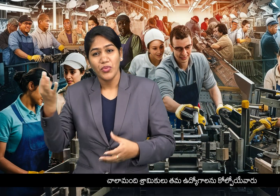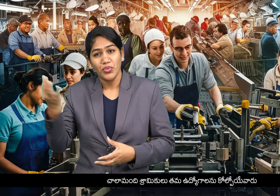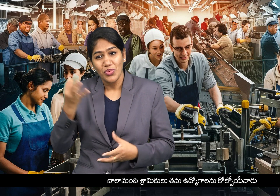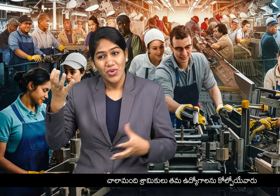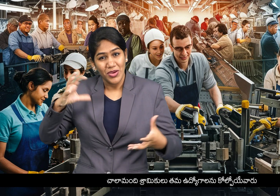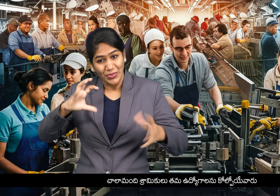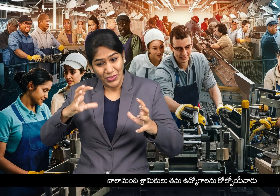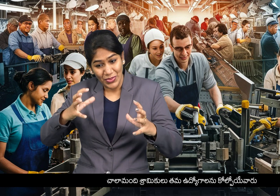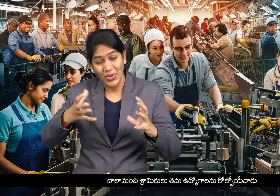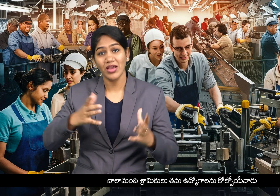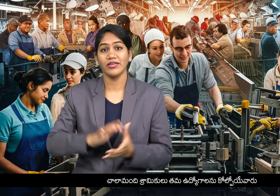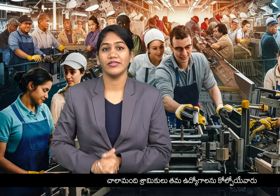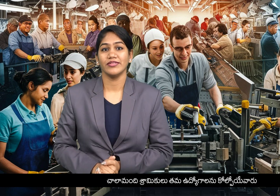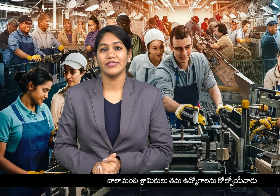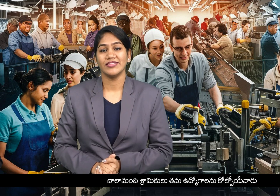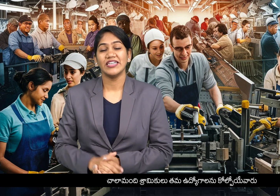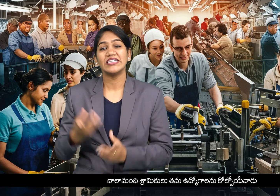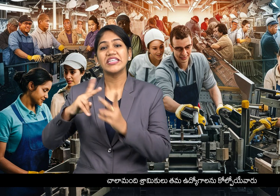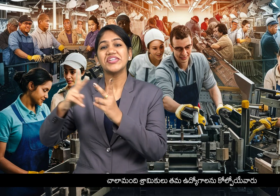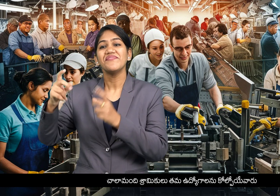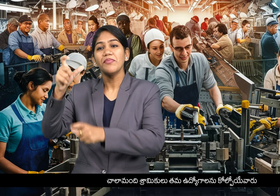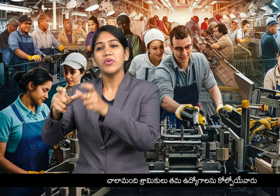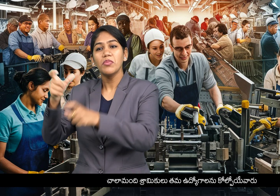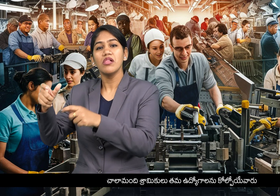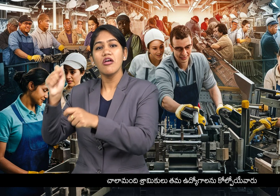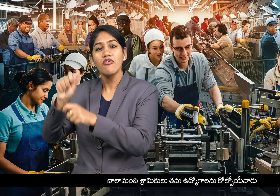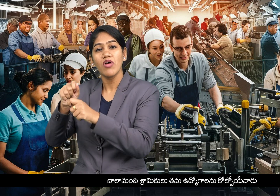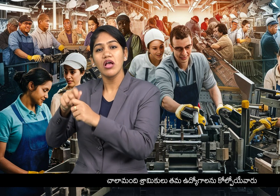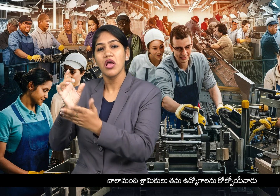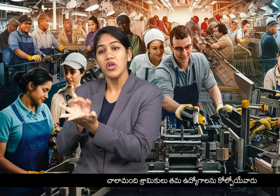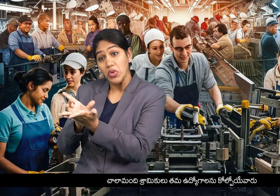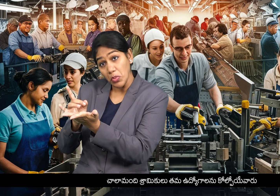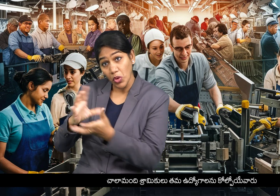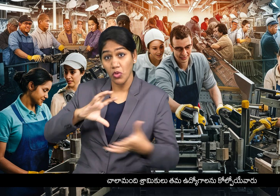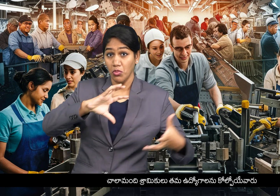చాలామంది శ్రామికులు తమ ఉద్యోగాలను కోల్పోయేవారు.